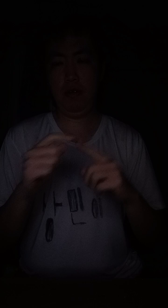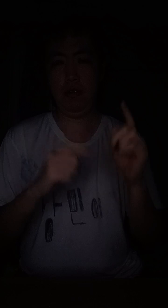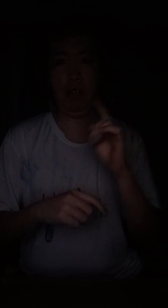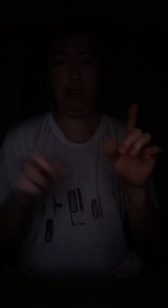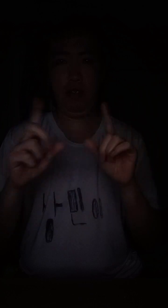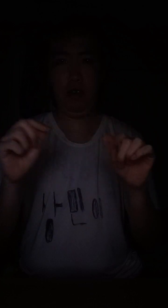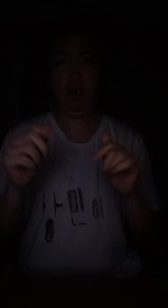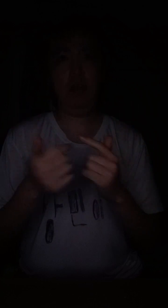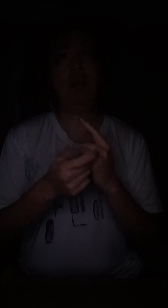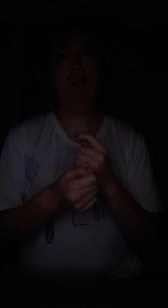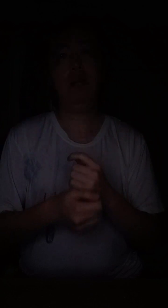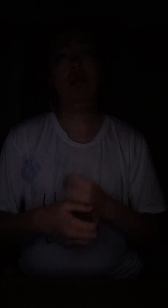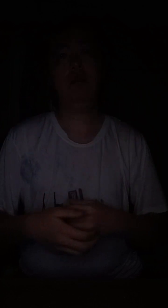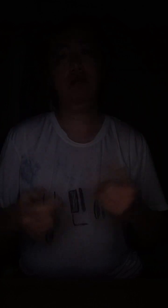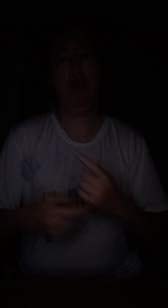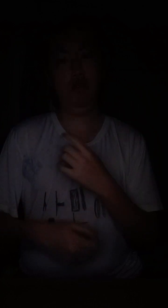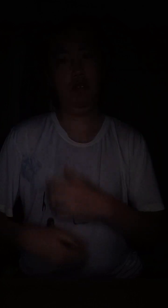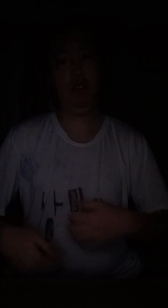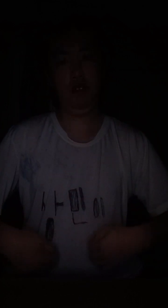있습니다. MBC 뉴스 송정근입니다.